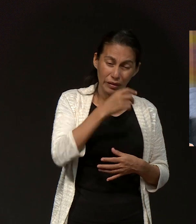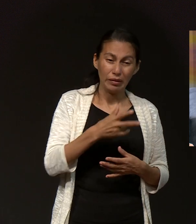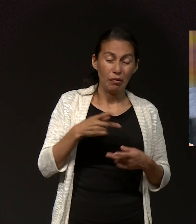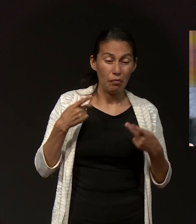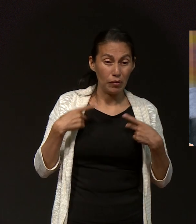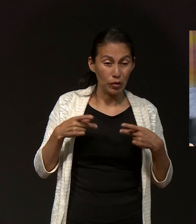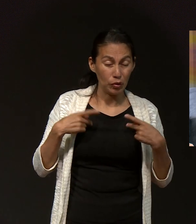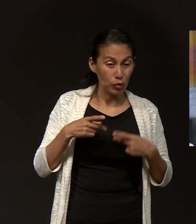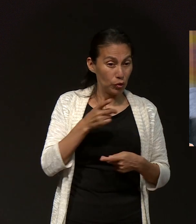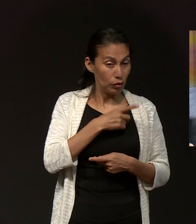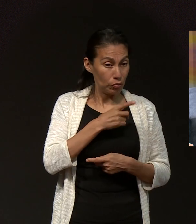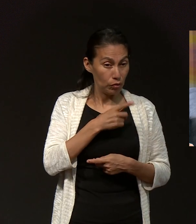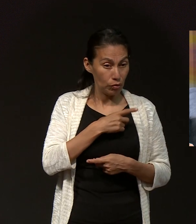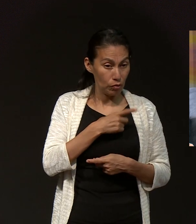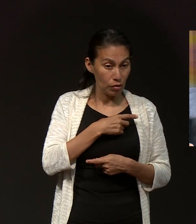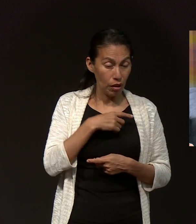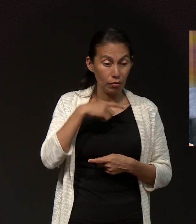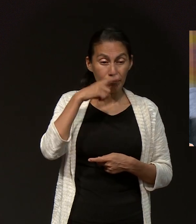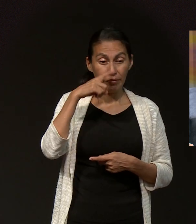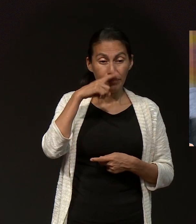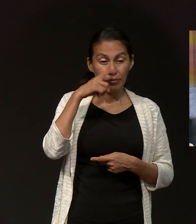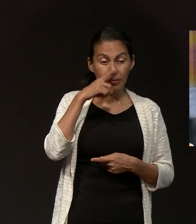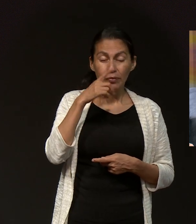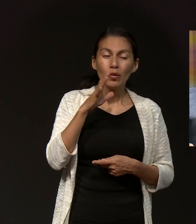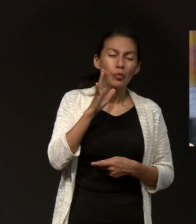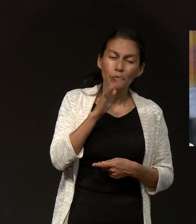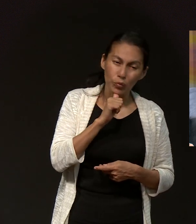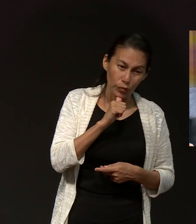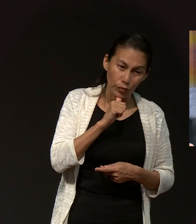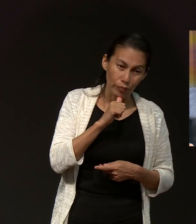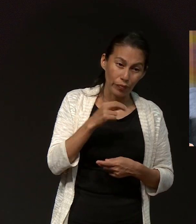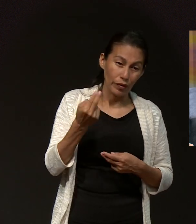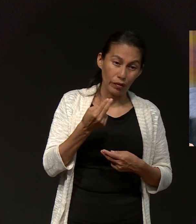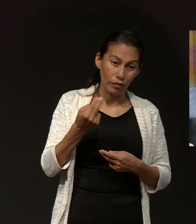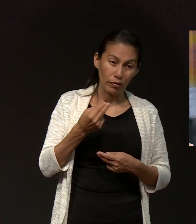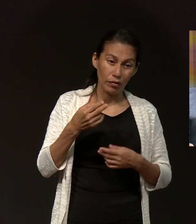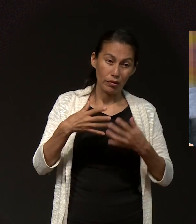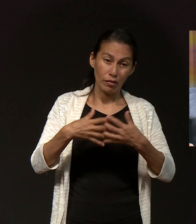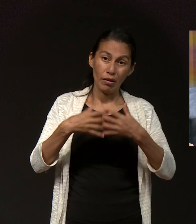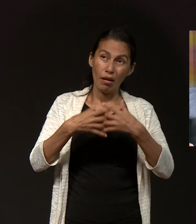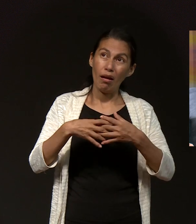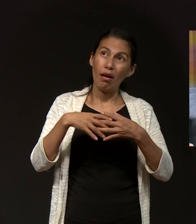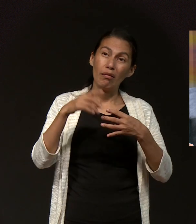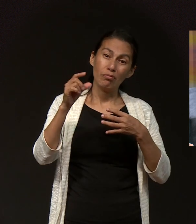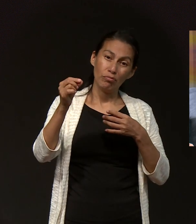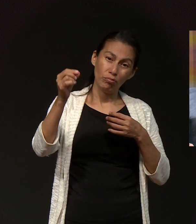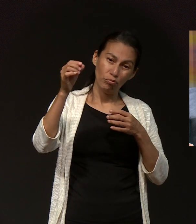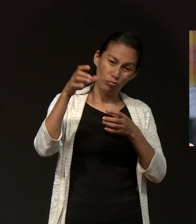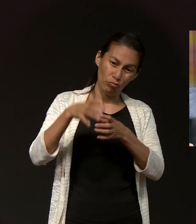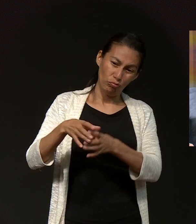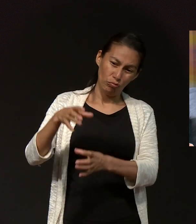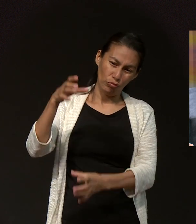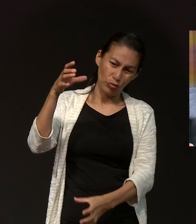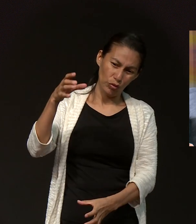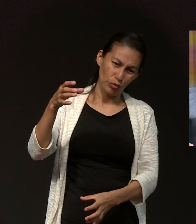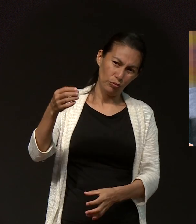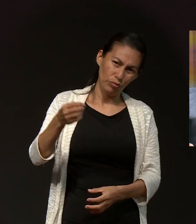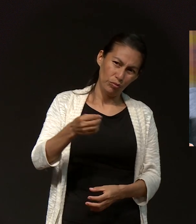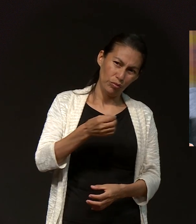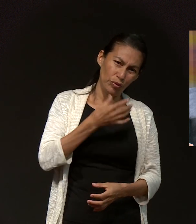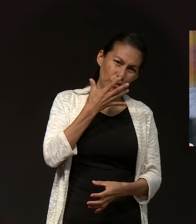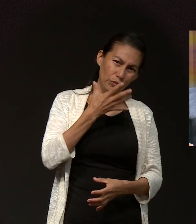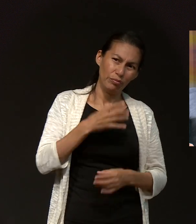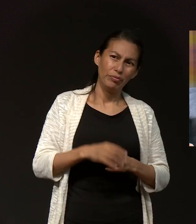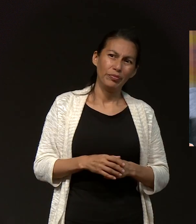estado en el que la propia persona, el organismo, ya no puede mantenerse por sí mismo. Y entonces hay que hacer respiración mecánica asistida